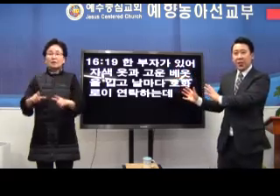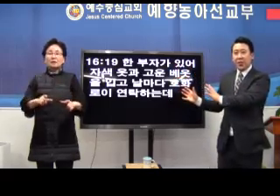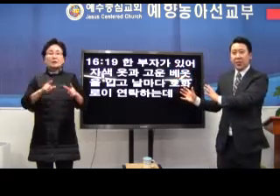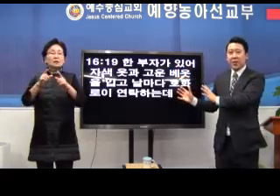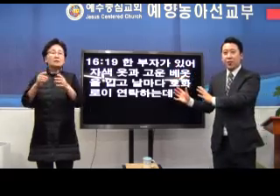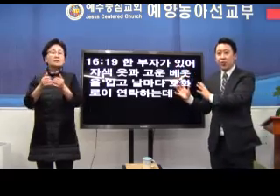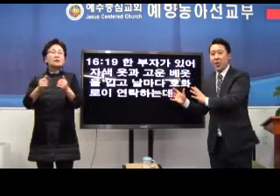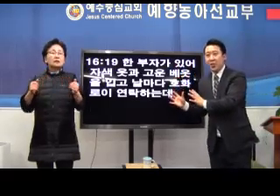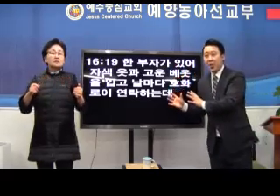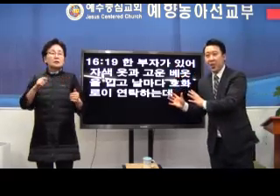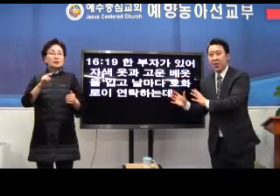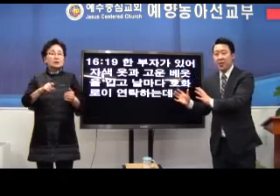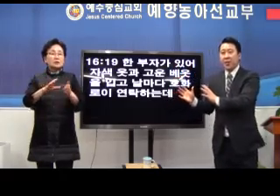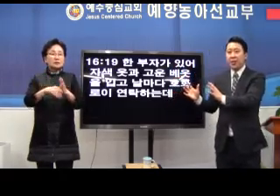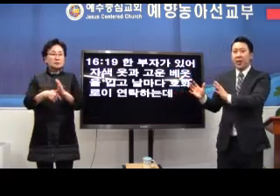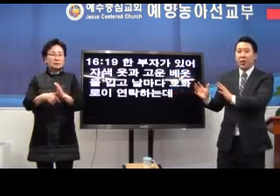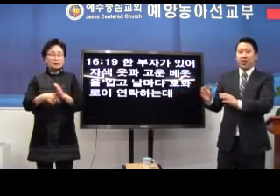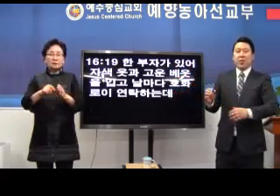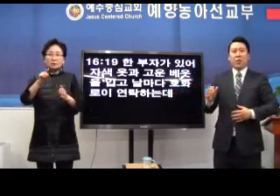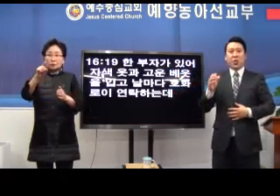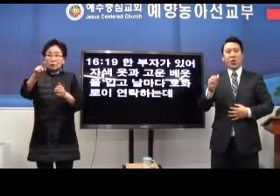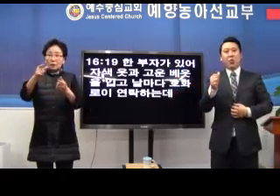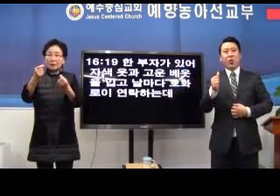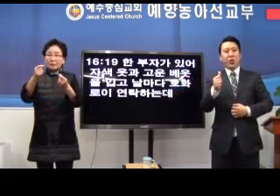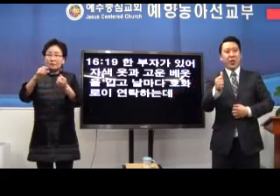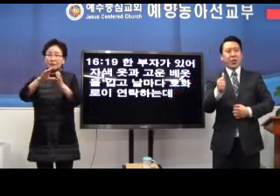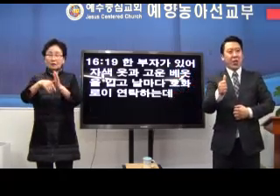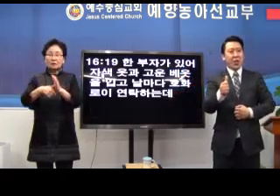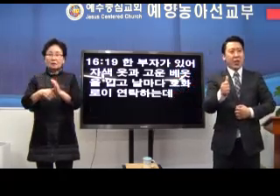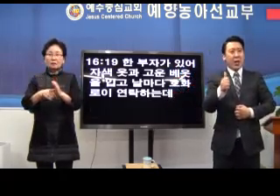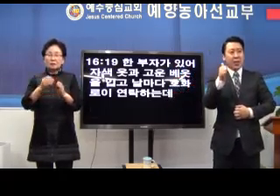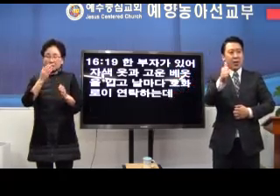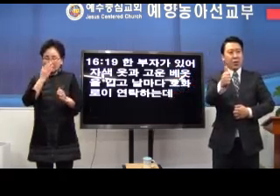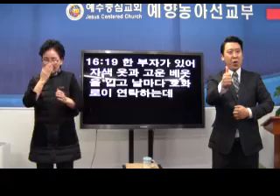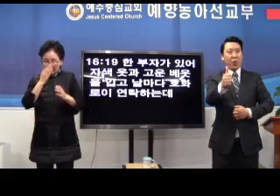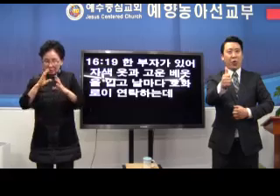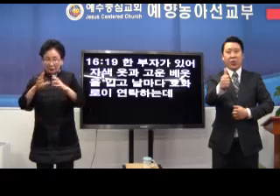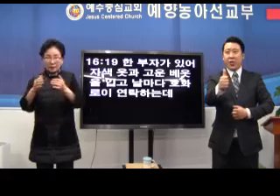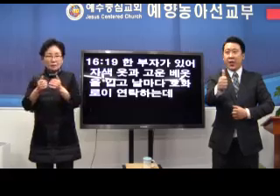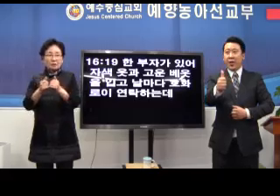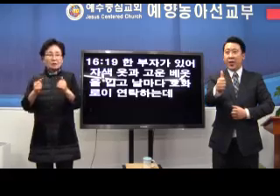당시에는 유대인들이 지금도 유대인들이 가장 최고로 여기는 게